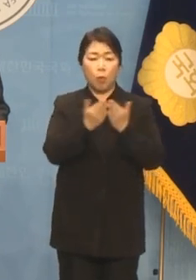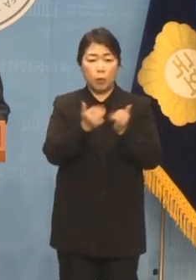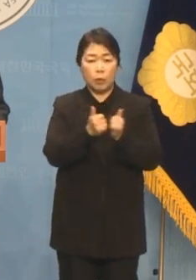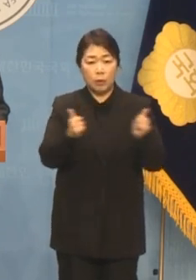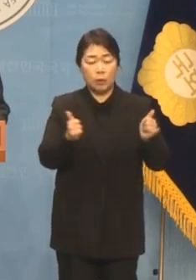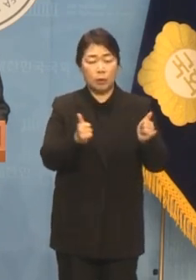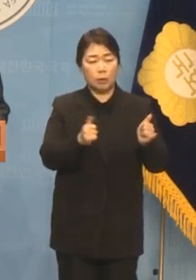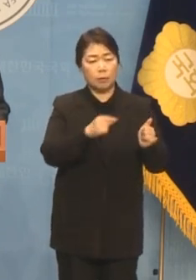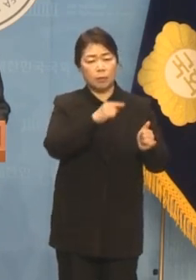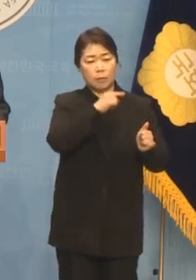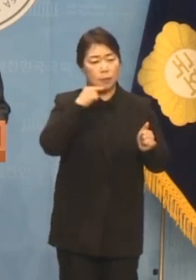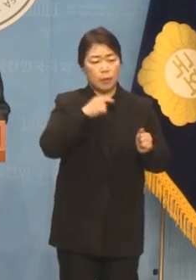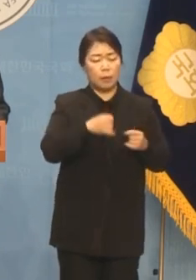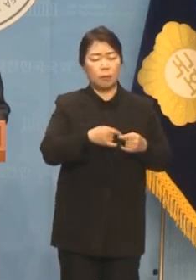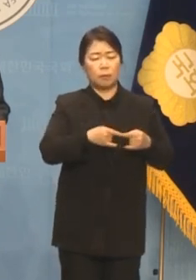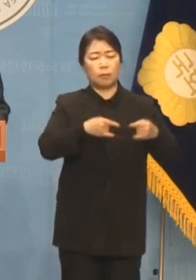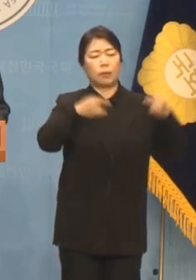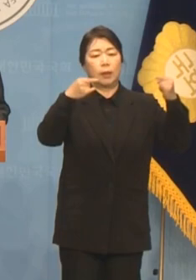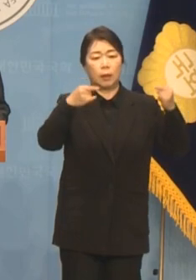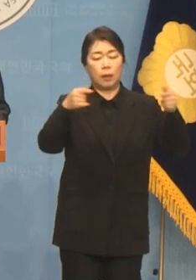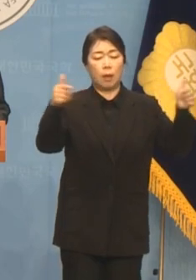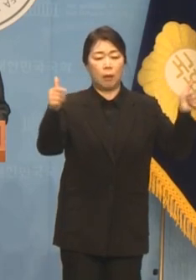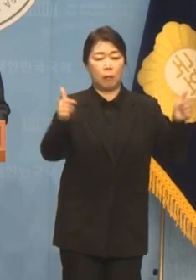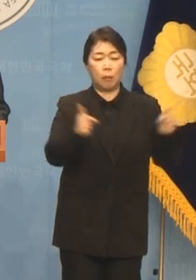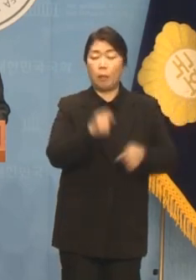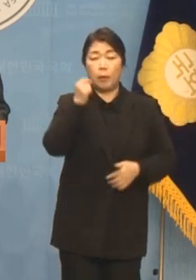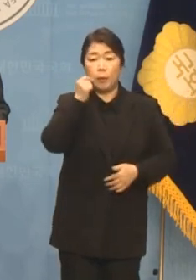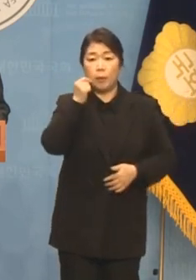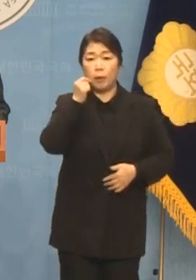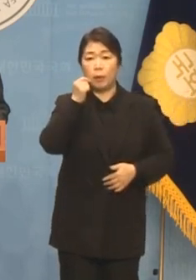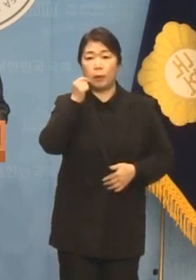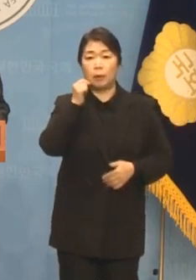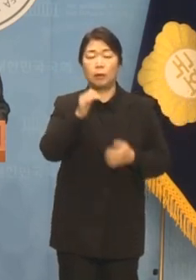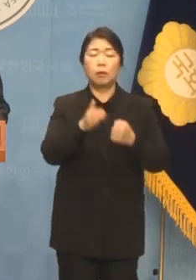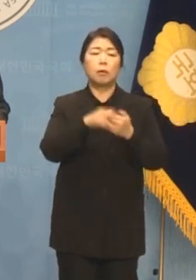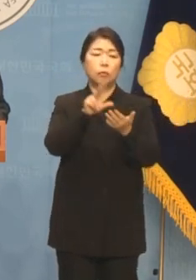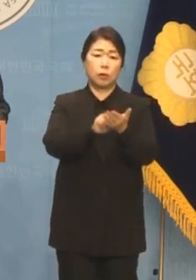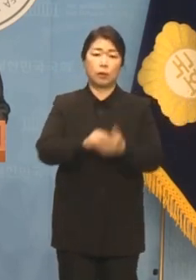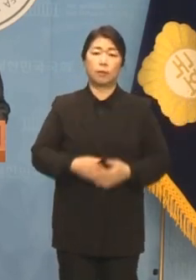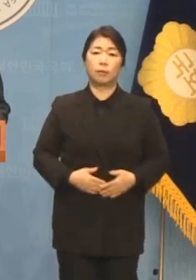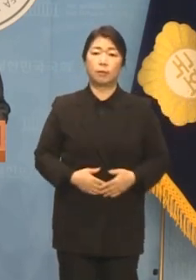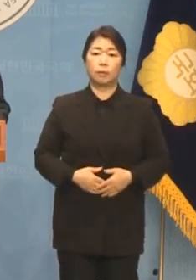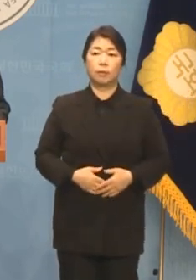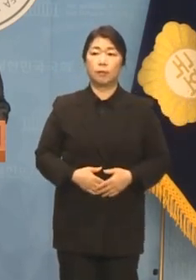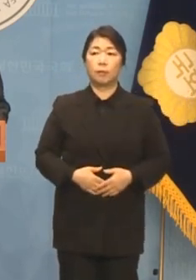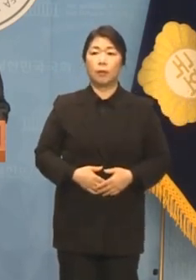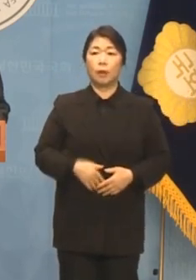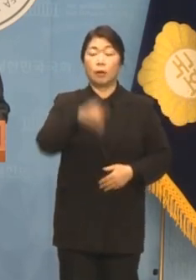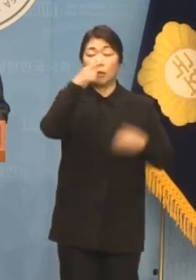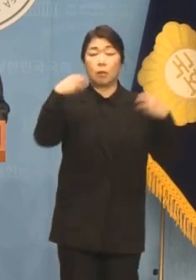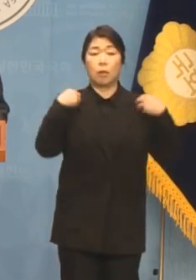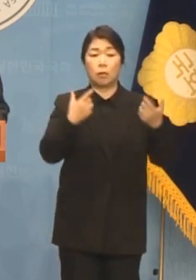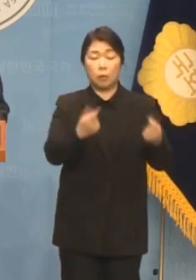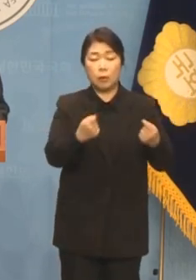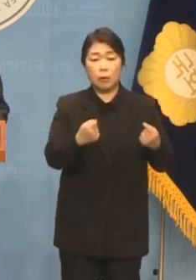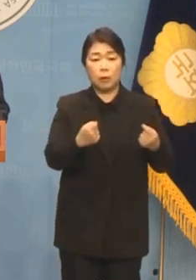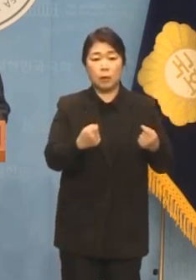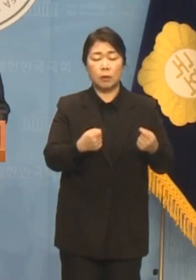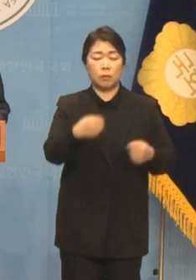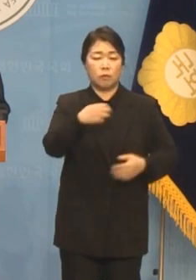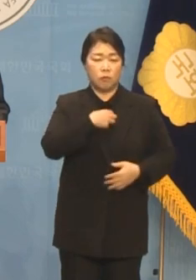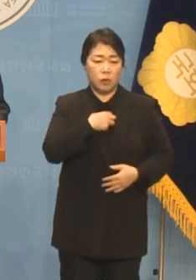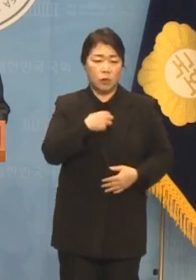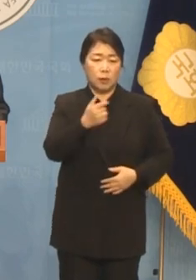빛의 굴레에 빠져 있는 것에서 비롯된 것입니다 정부에서도 극한의 위기에